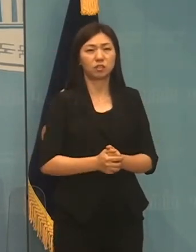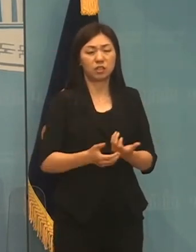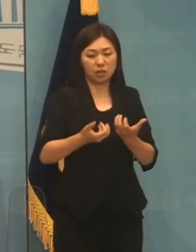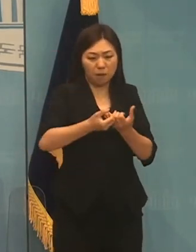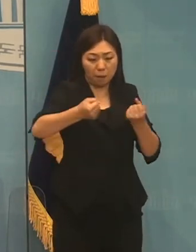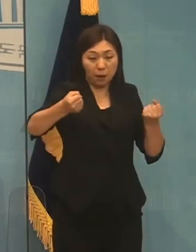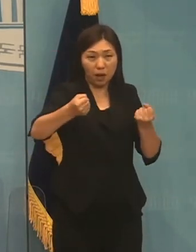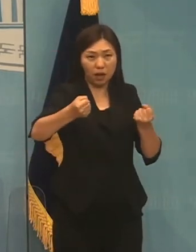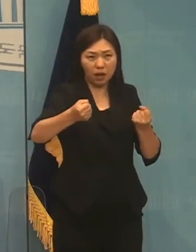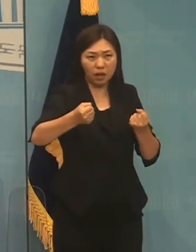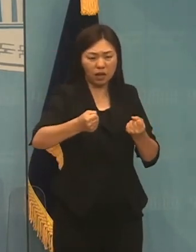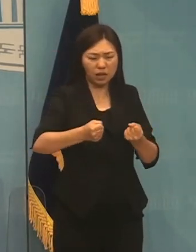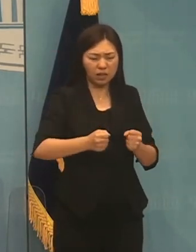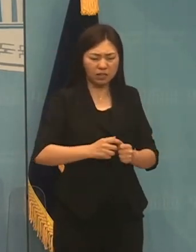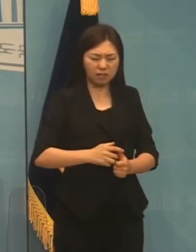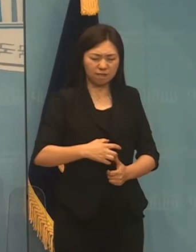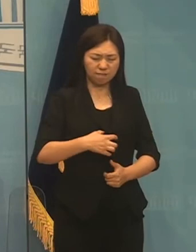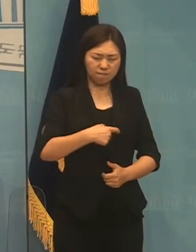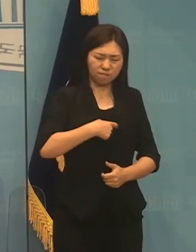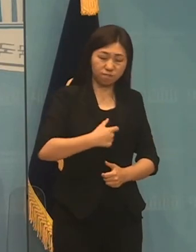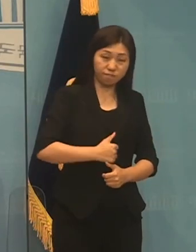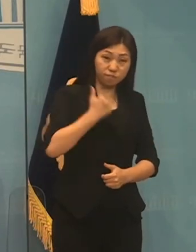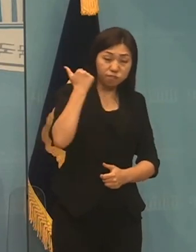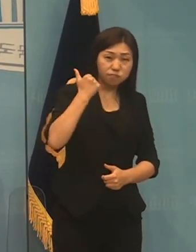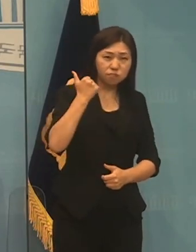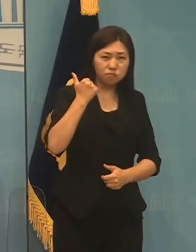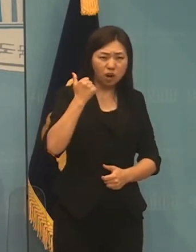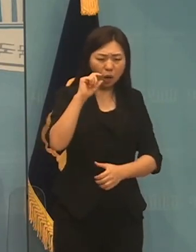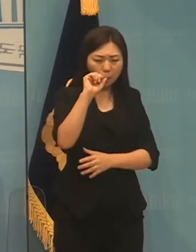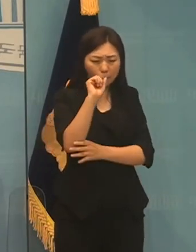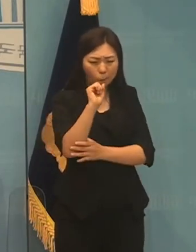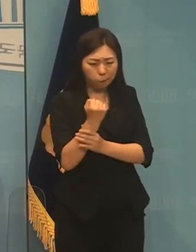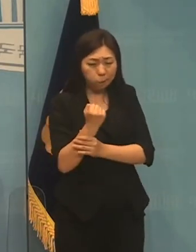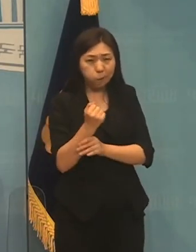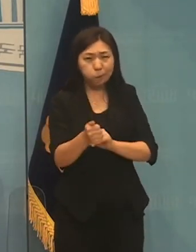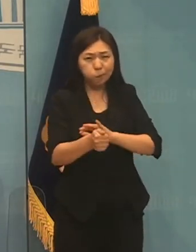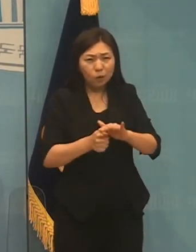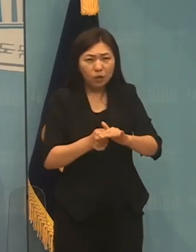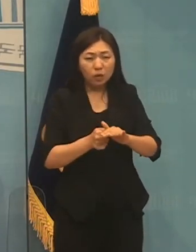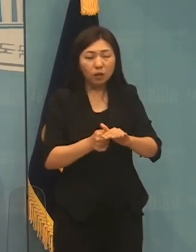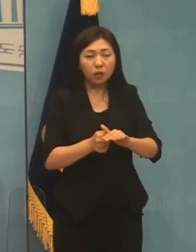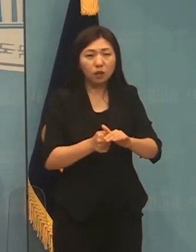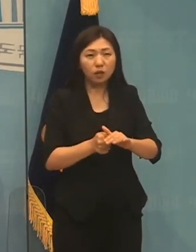분열과 정으로 생식인 악의 분열을 제거하고